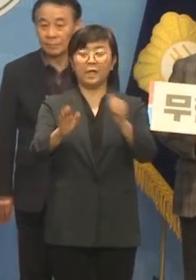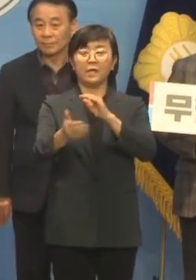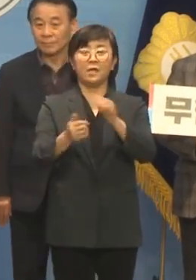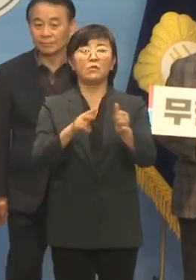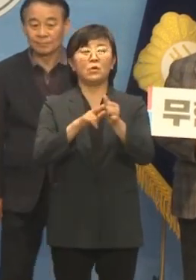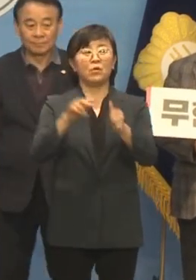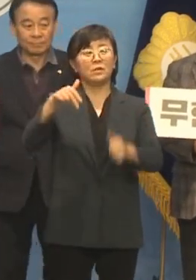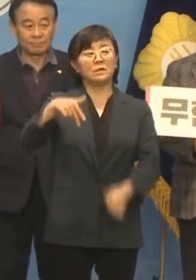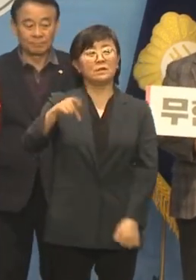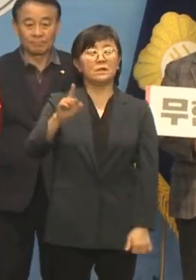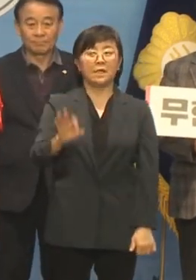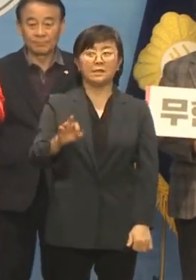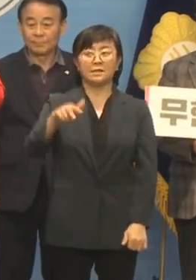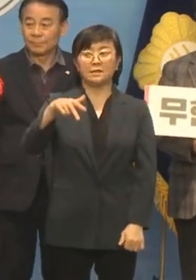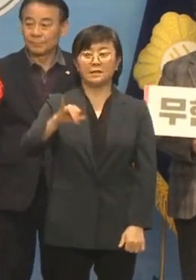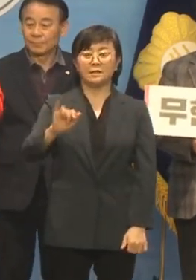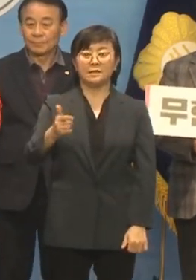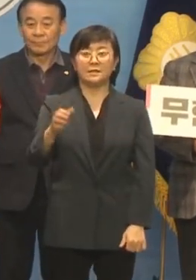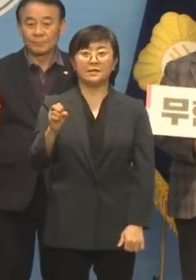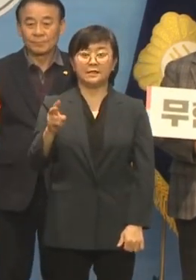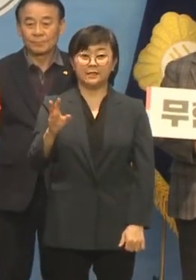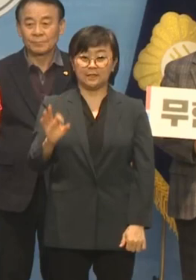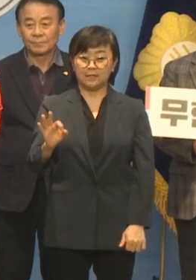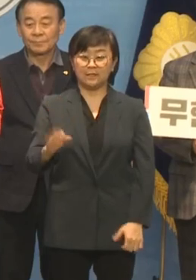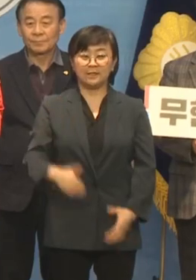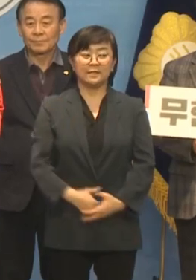예비후보 장진영입니다. 예.